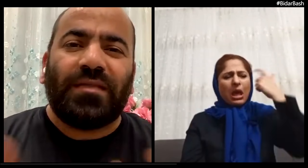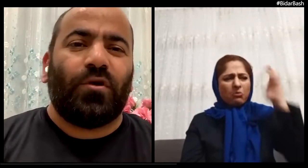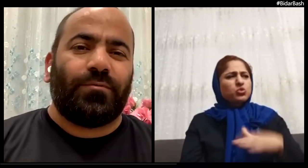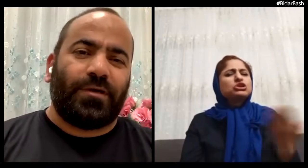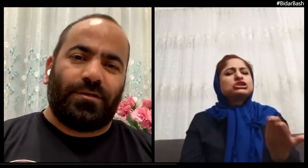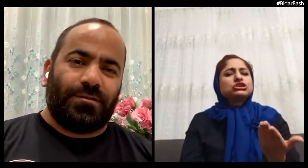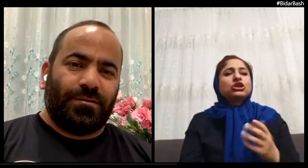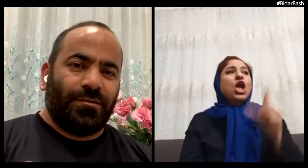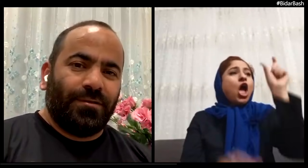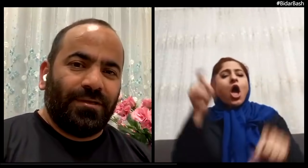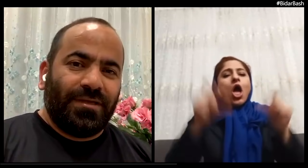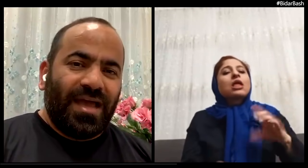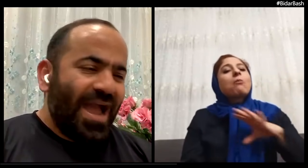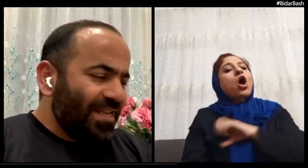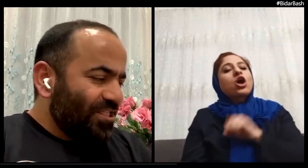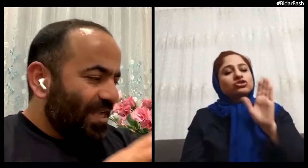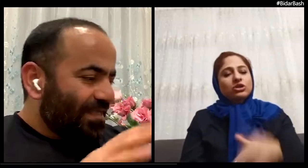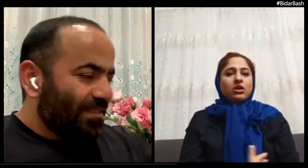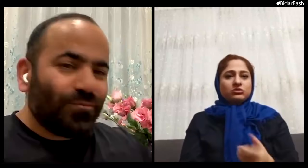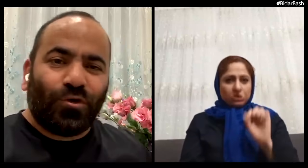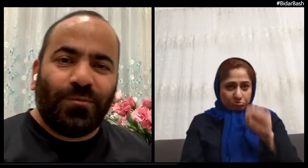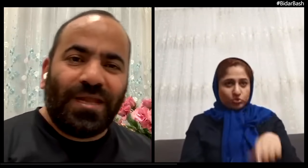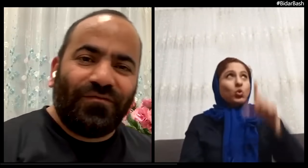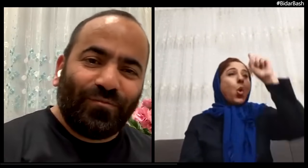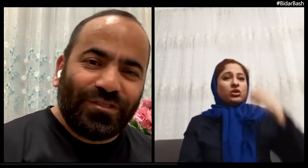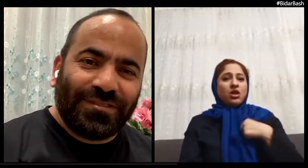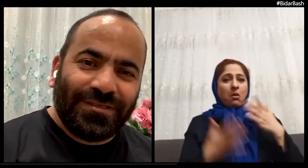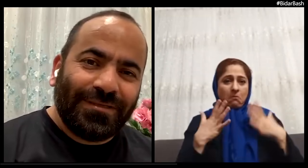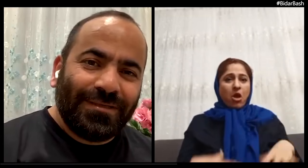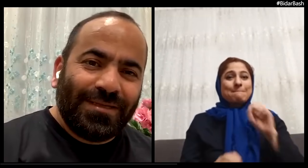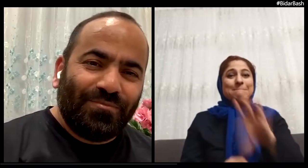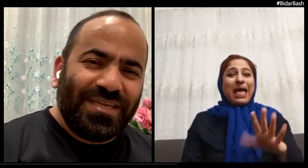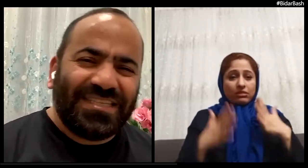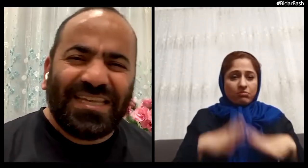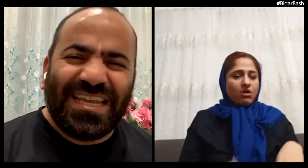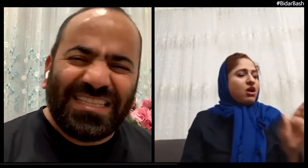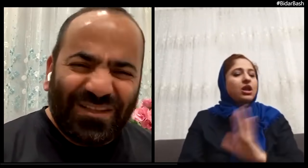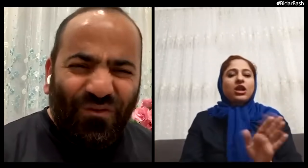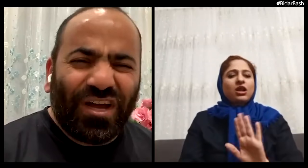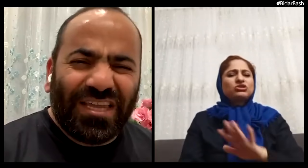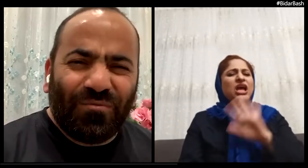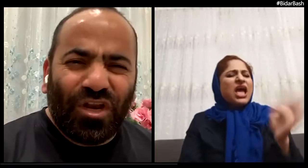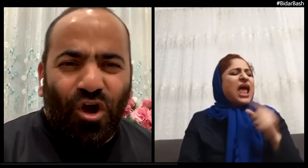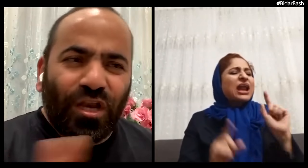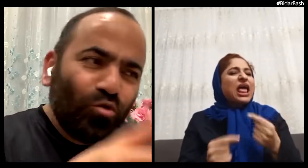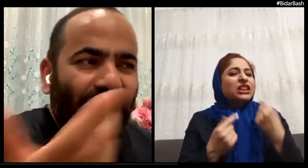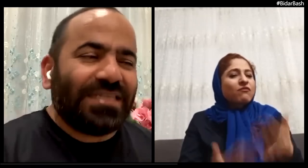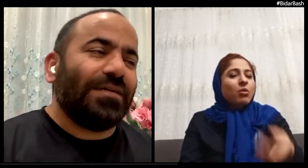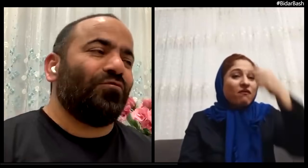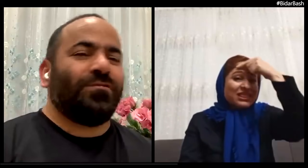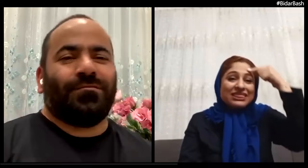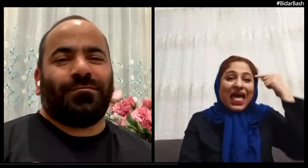نمیتونه بد ما رو بخواد، هر چی تقدیر میکنه به نفع ماست، بهترین اتفاق مال حال